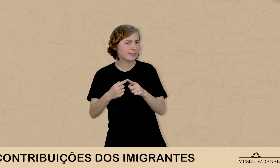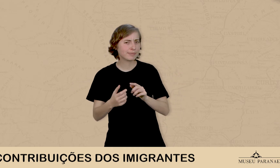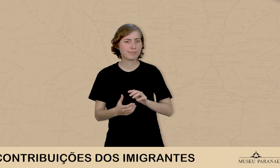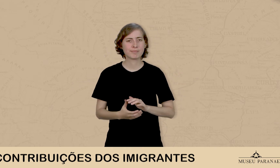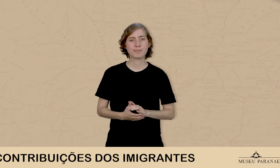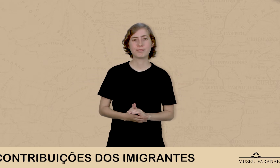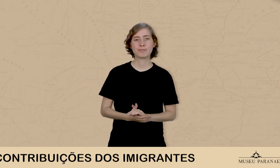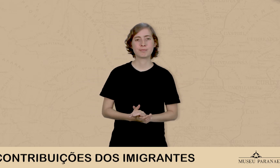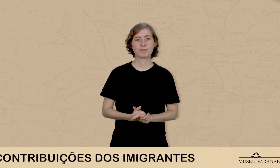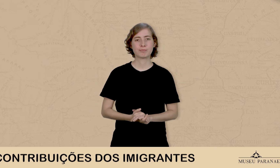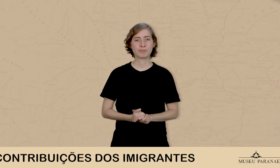quê?